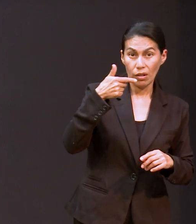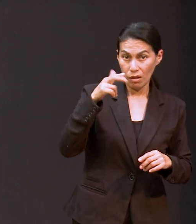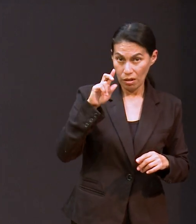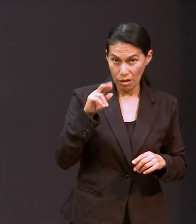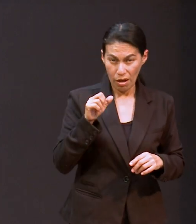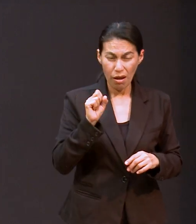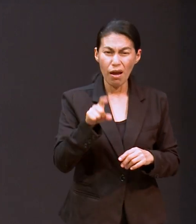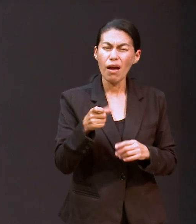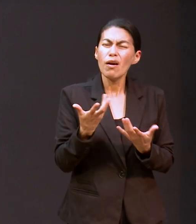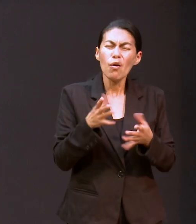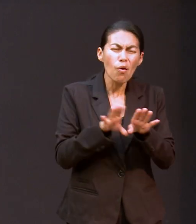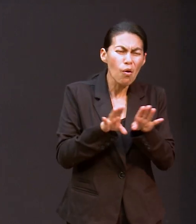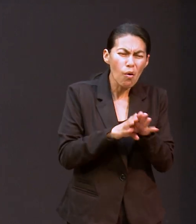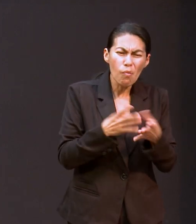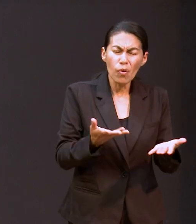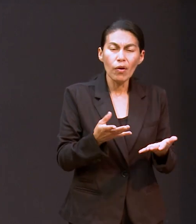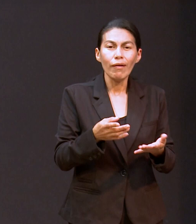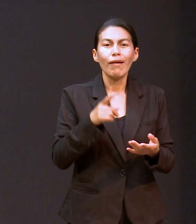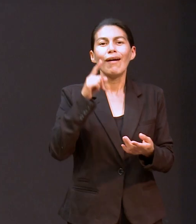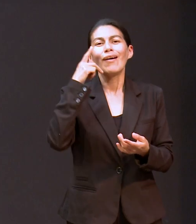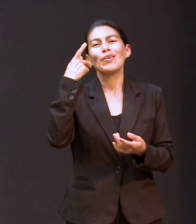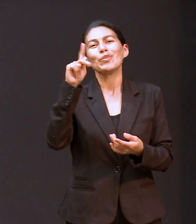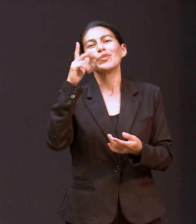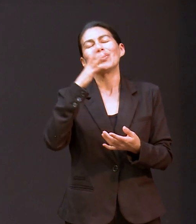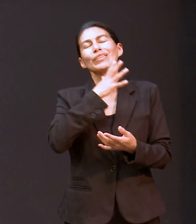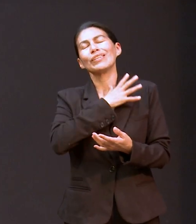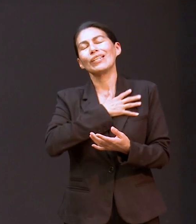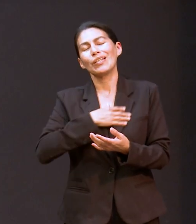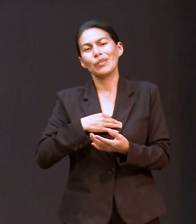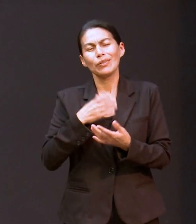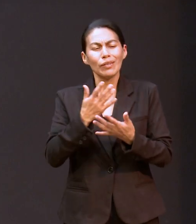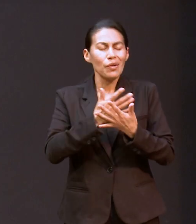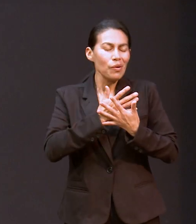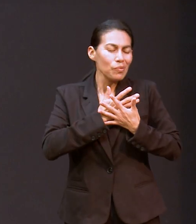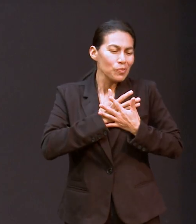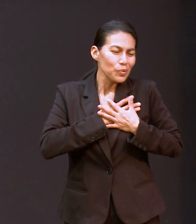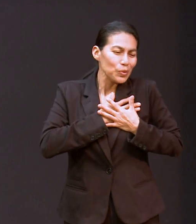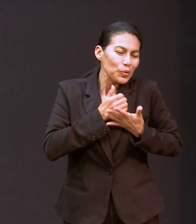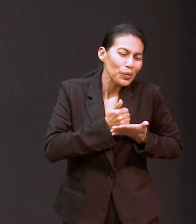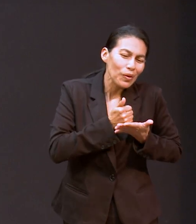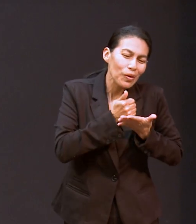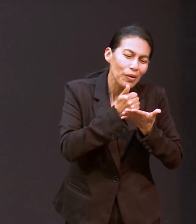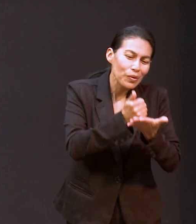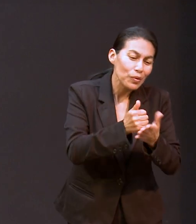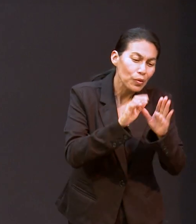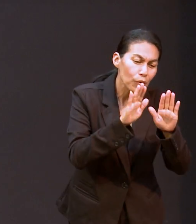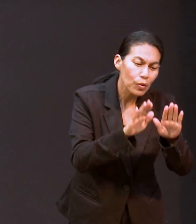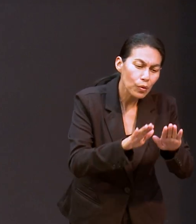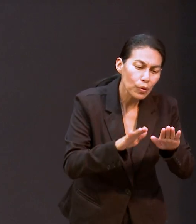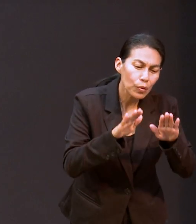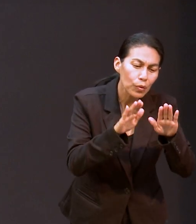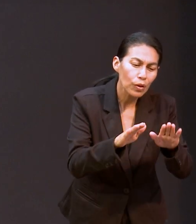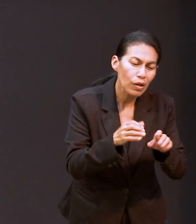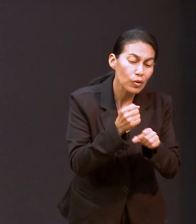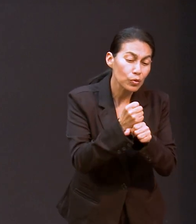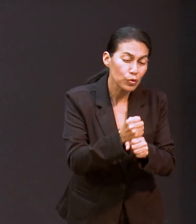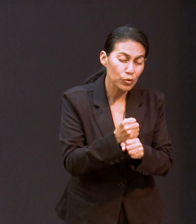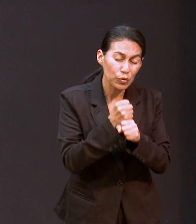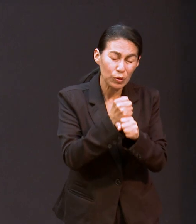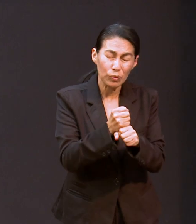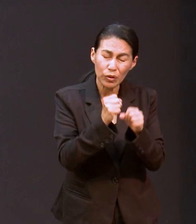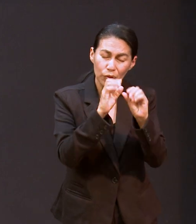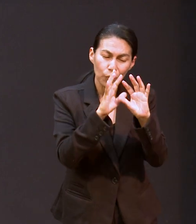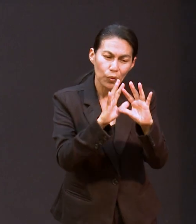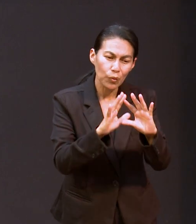amorosamente contribuyen al Consuelo y a la alivio del dolor y